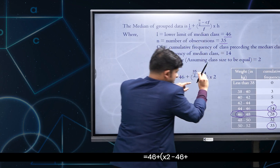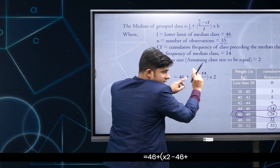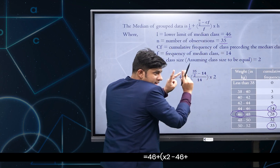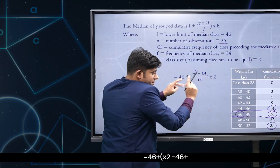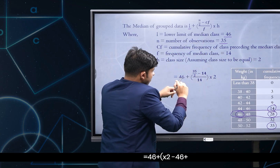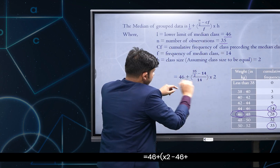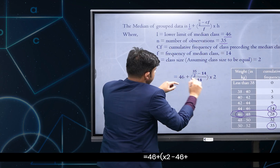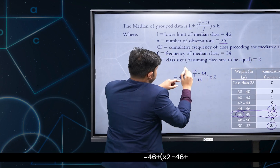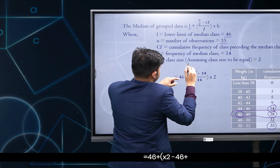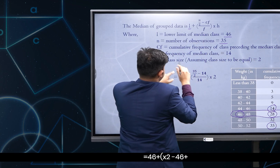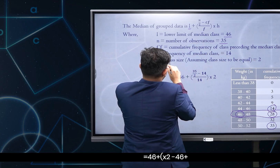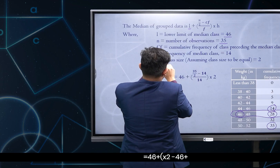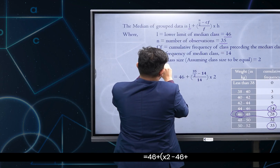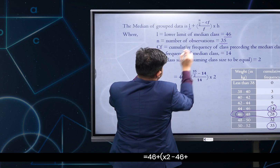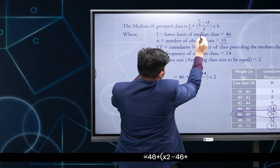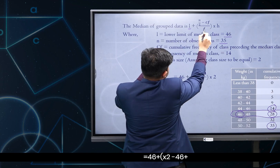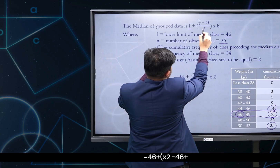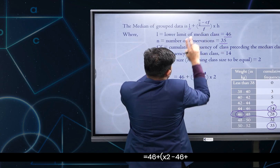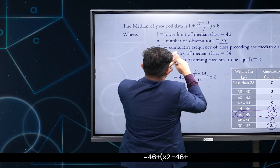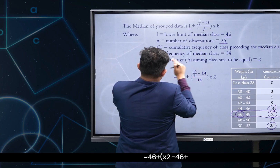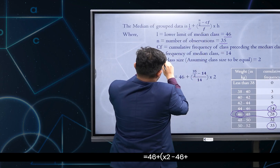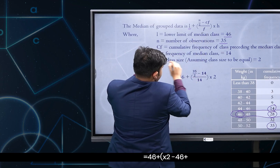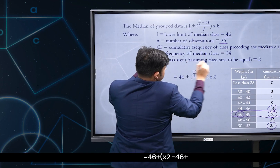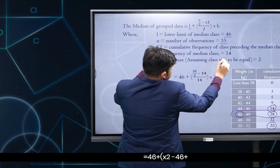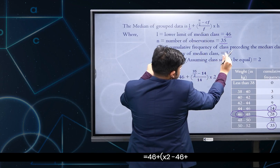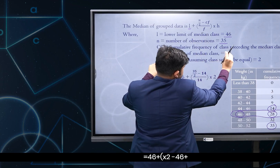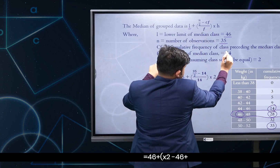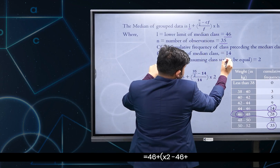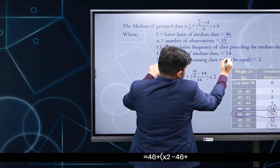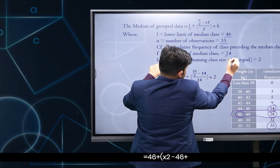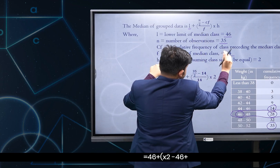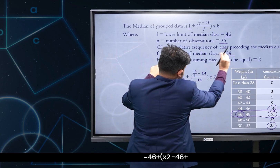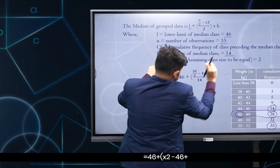बरोबर 46 अधिक कंसामध्ये x2 वजा 46 अधिक 100.